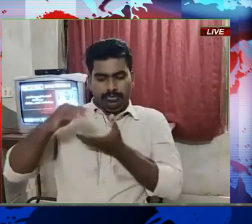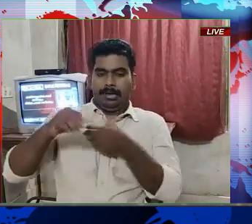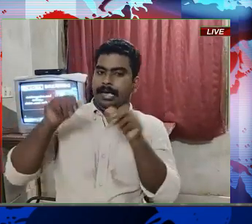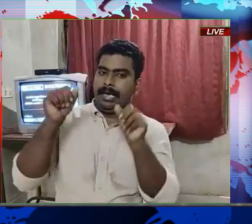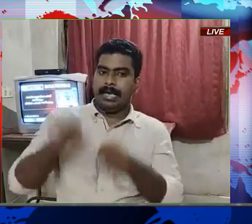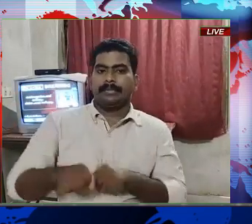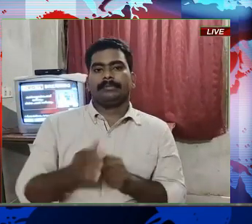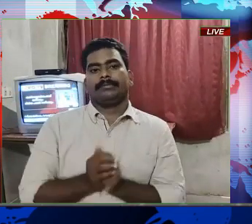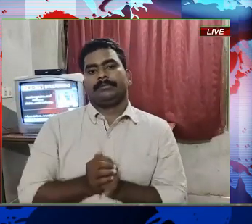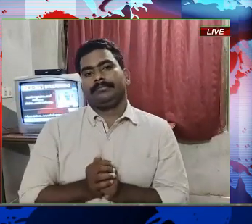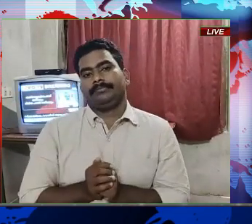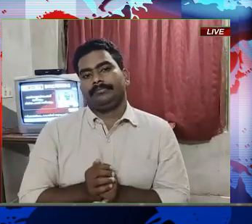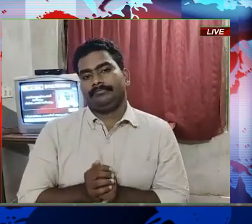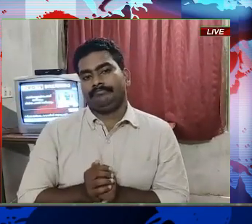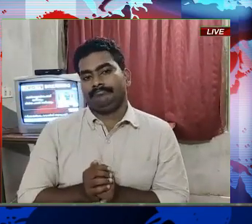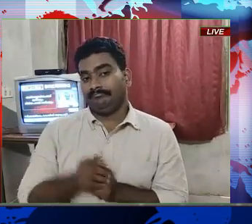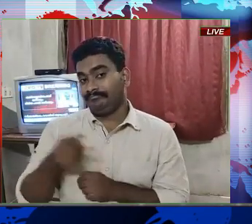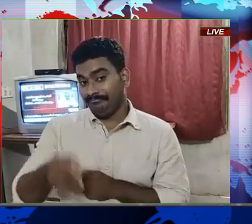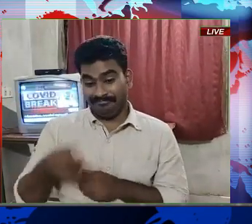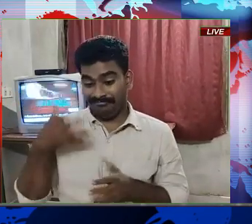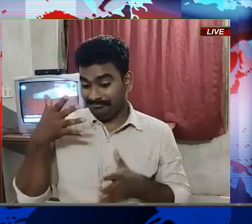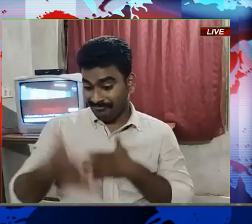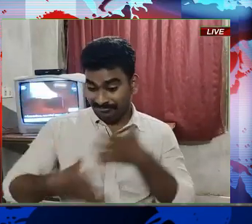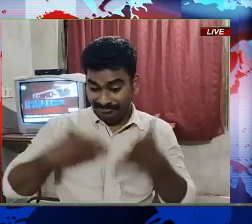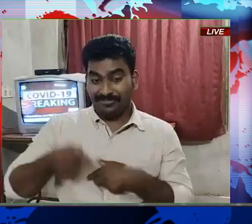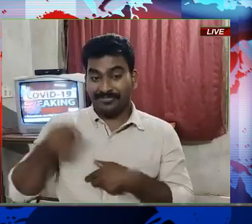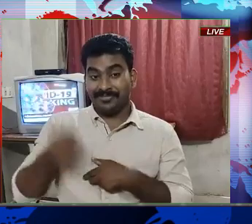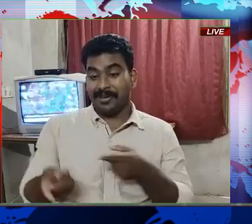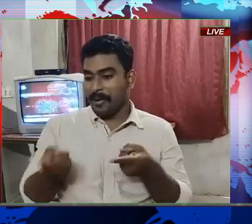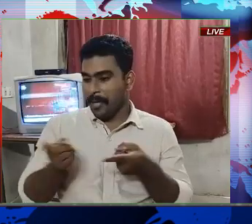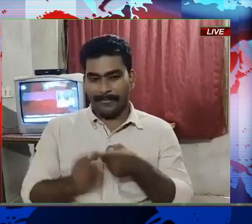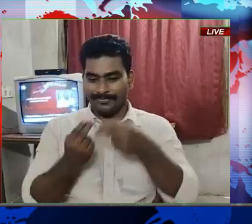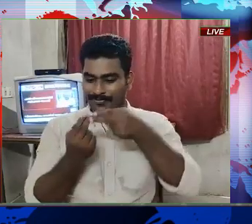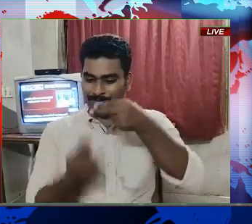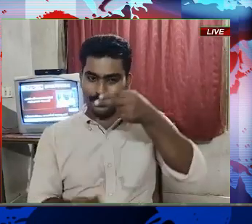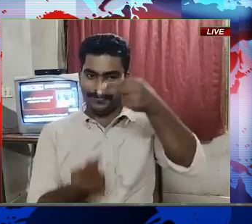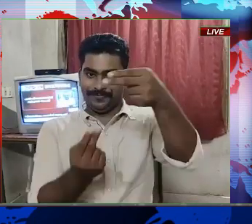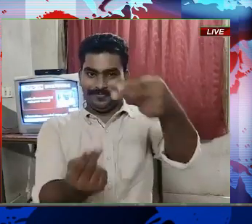സാധാരണ ഒരു മന്ത്രിയുടെ ഒരു മാസത്തെ ശമ്പളവും എല്ലാം കണക്കാക്കിയാൽ